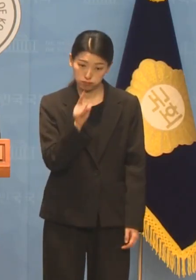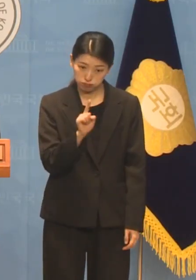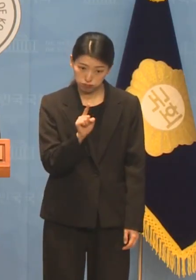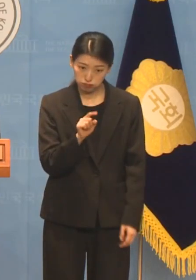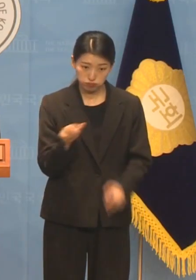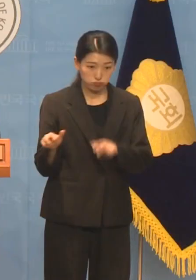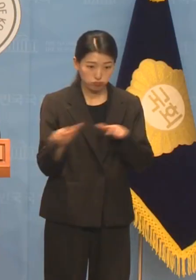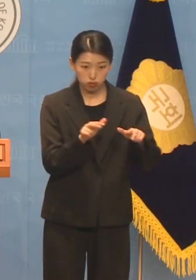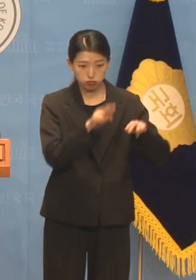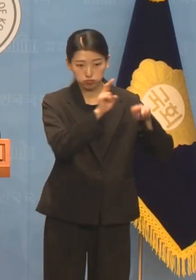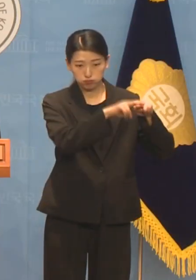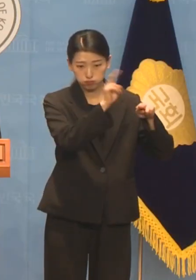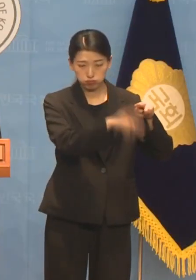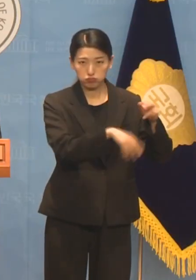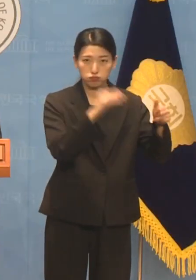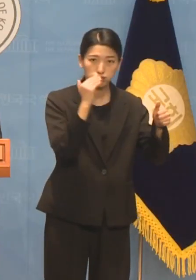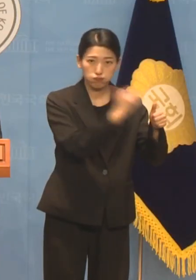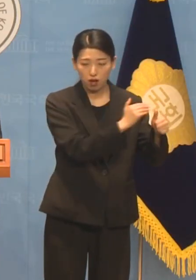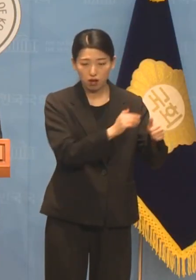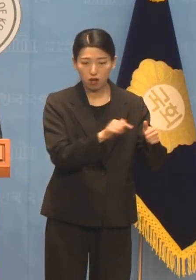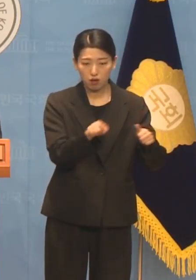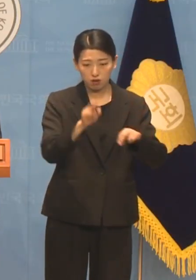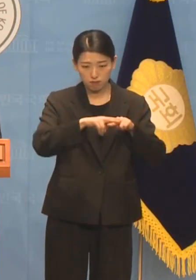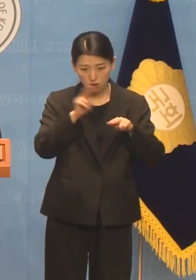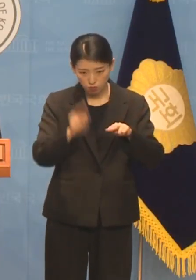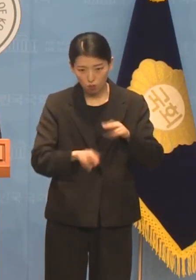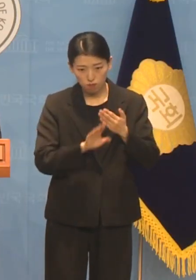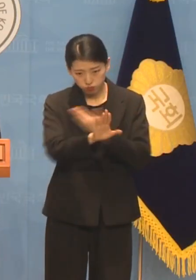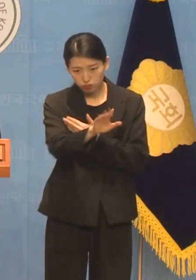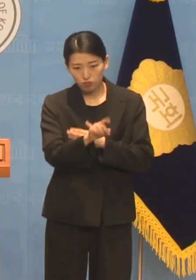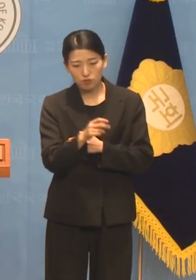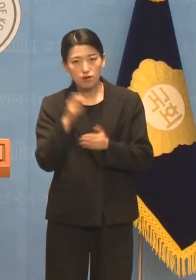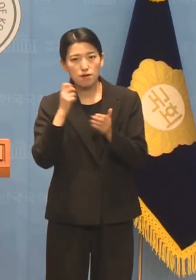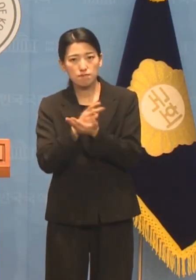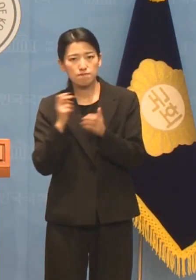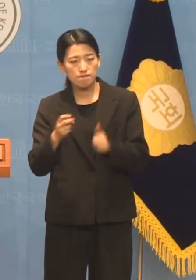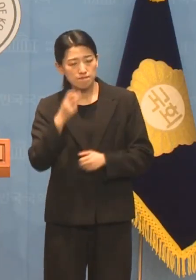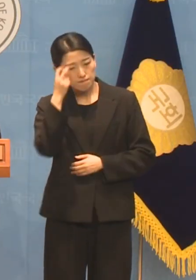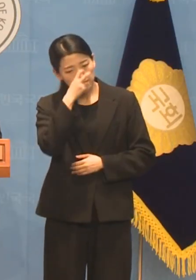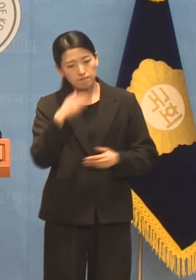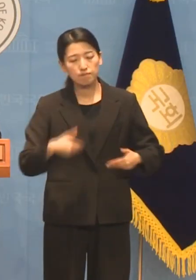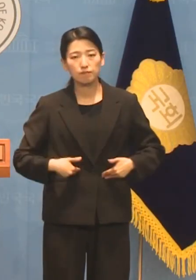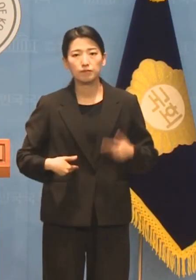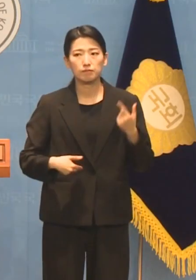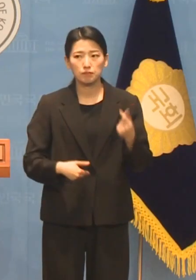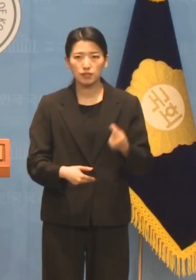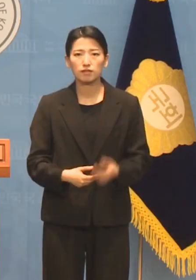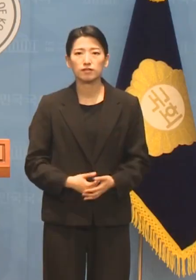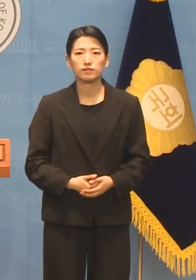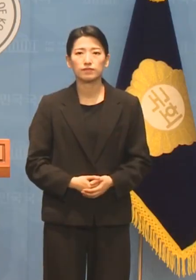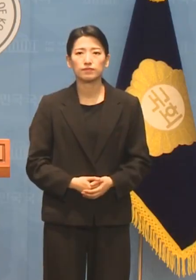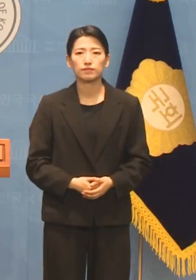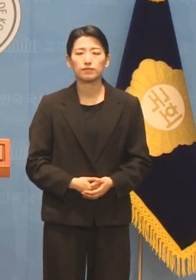즉각 직부터 내려놓고 엄중한 법의 심판대로 향해야 마땅합니다.